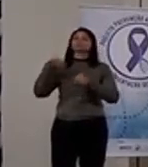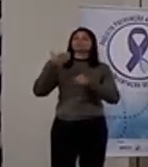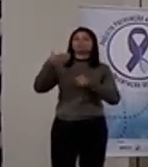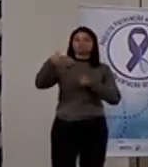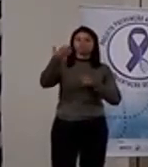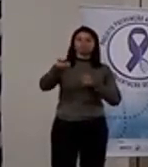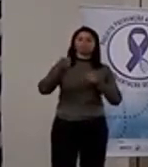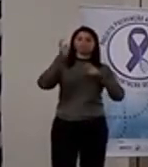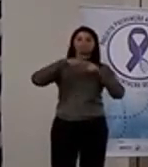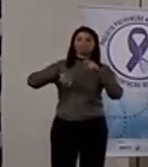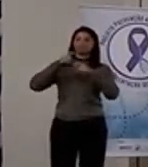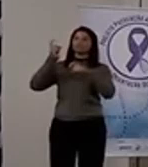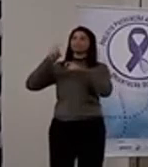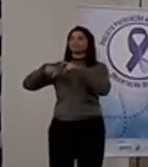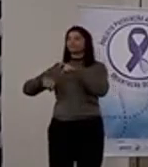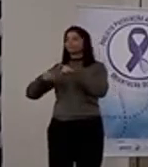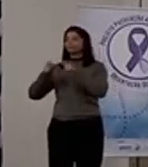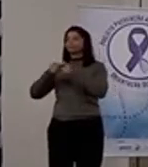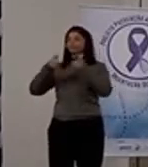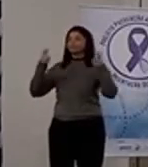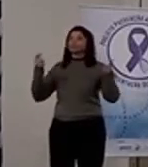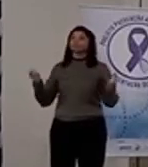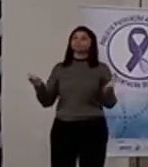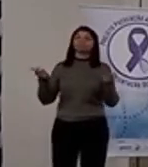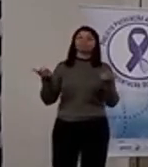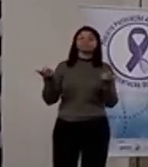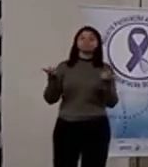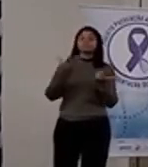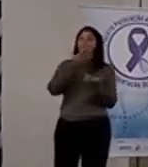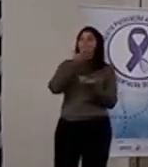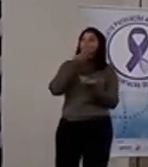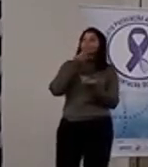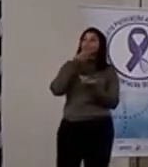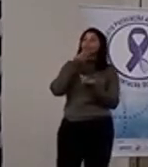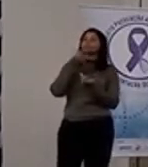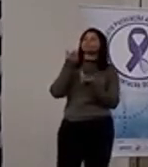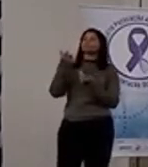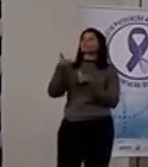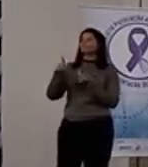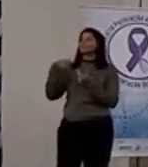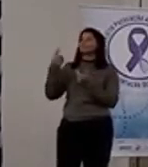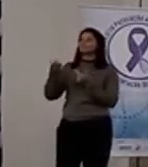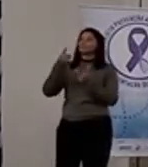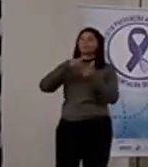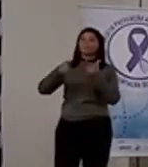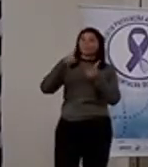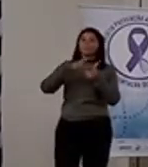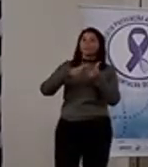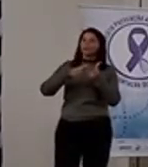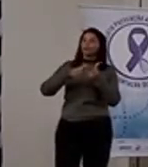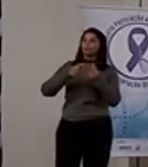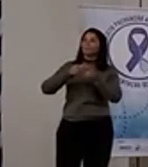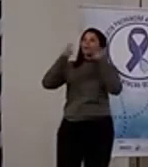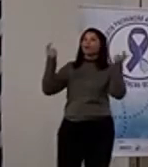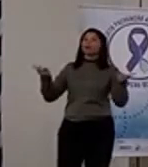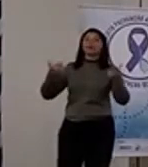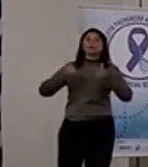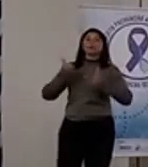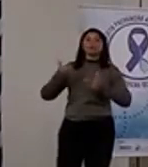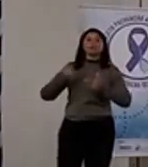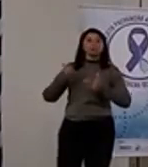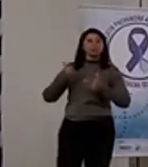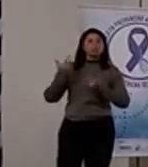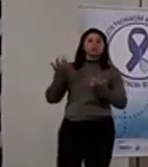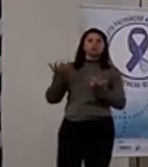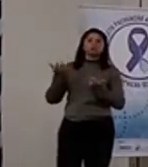coisa, né? Mas é bom lembrar um detalhe. O homem tem um outro problema. Quanto maior a idade paterna, maior a